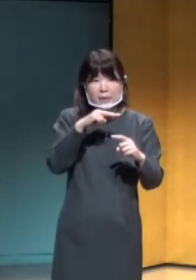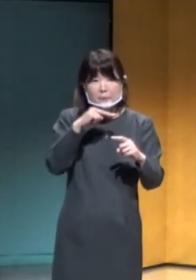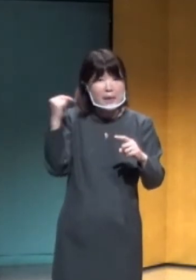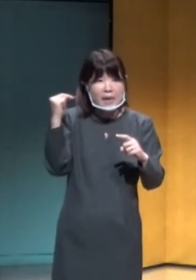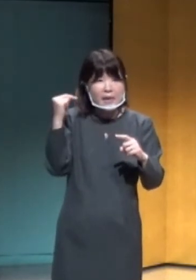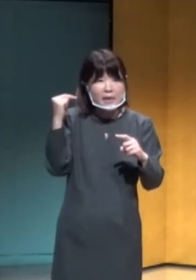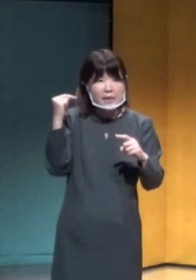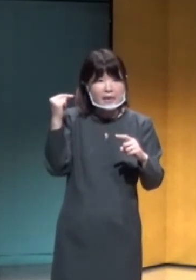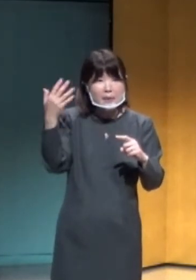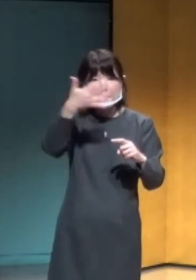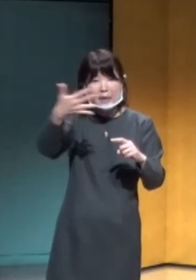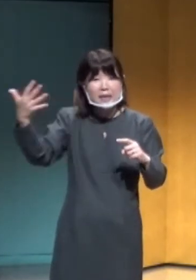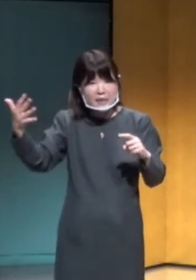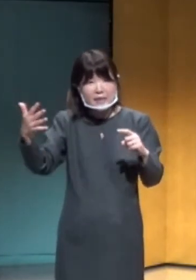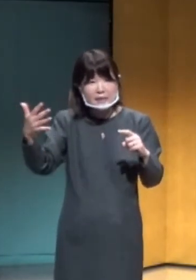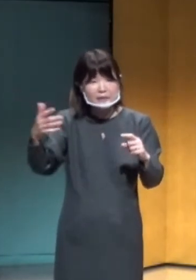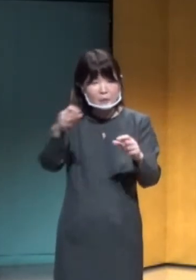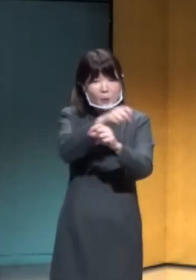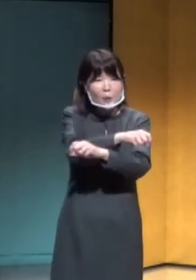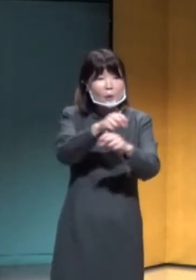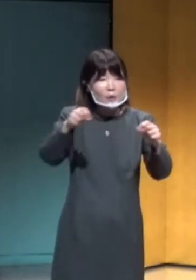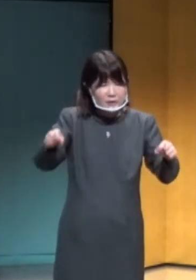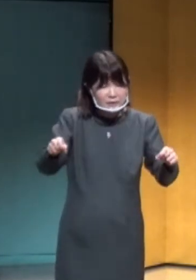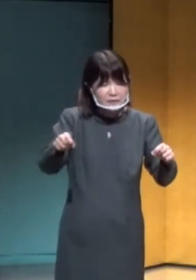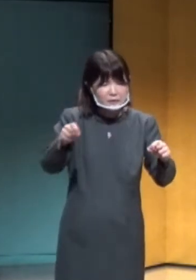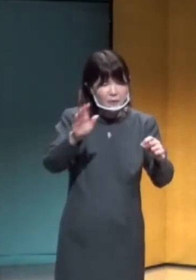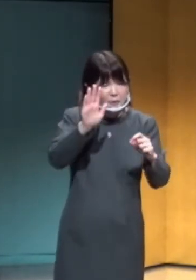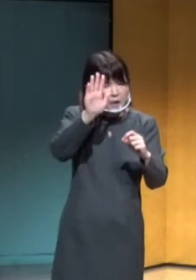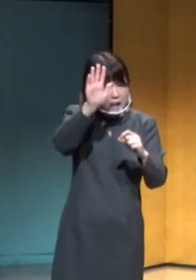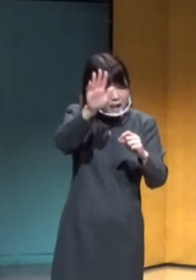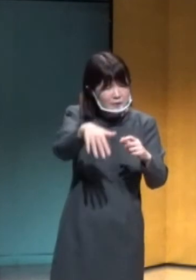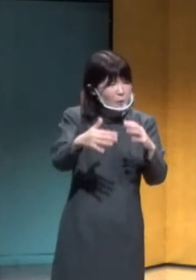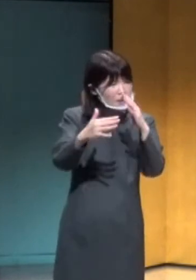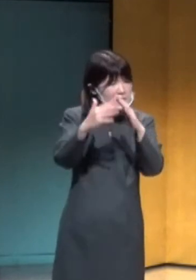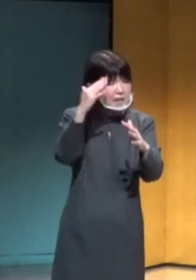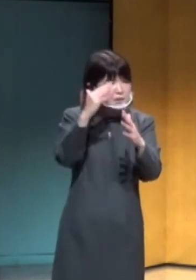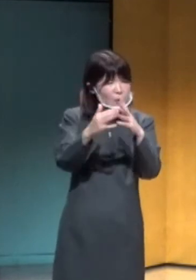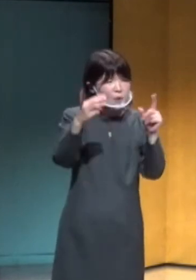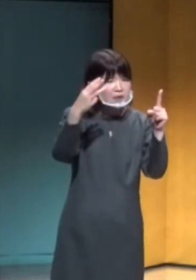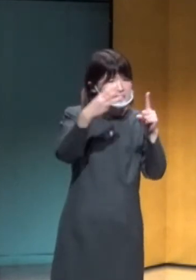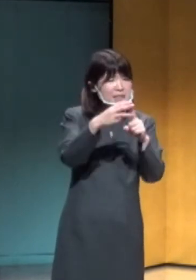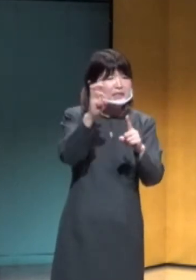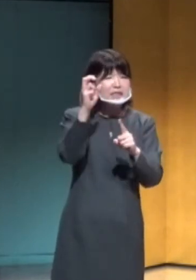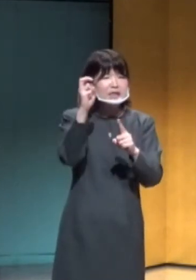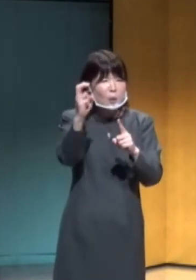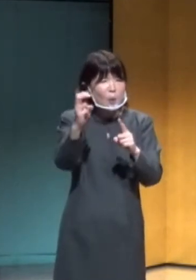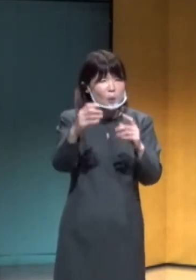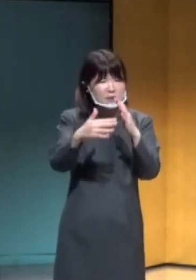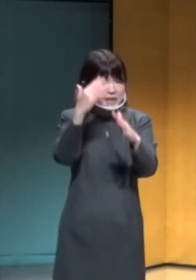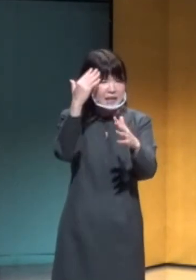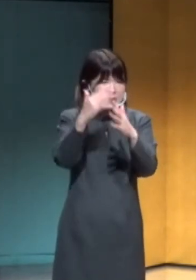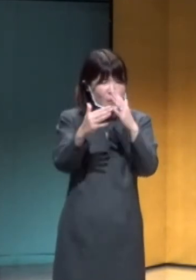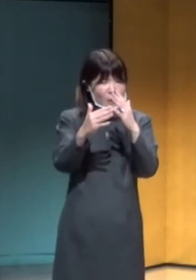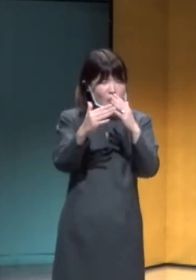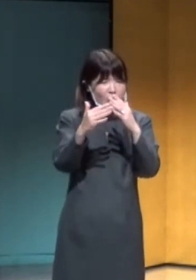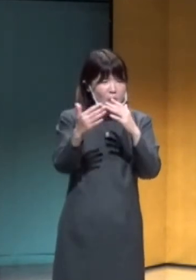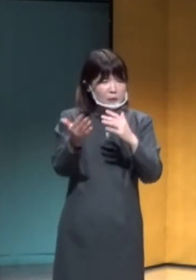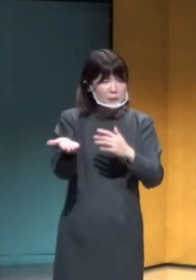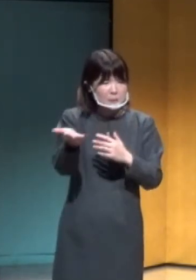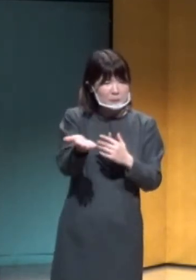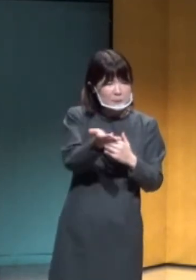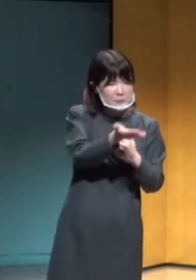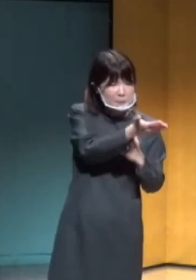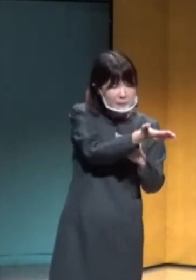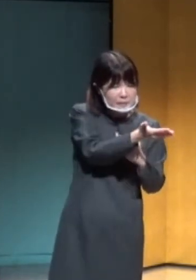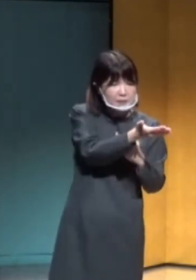には日露戦争へというふうに日本は進んでまいります。こうした国際社会への足がかりを作った、成長への